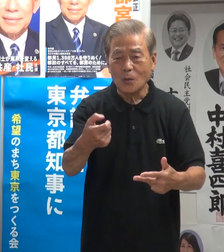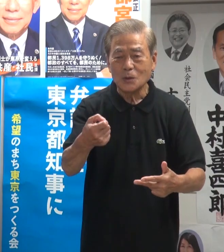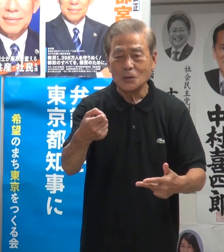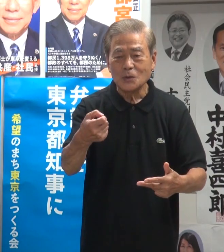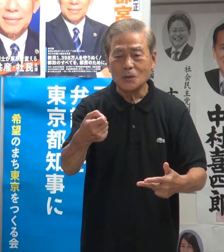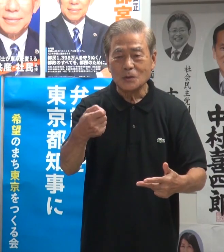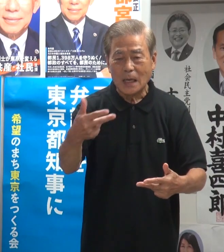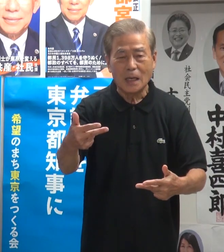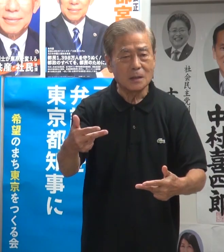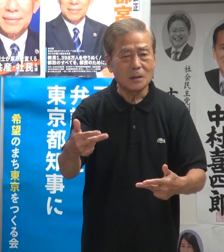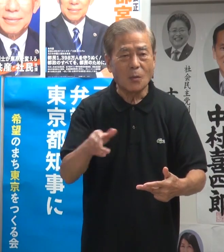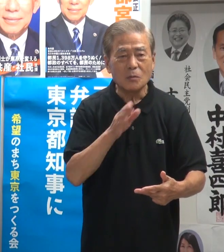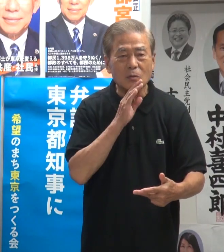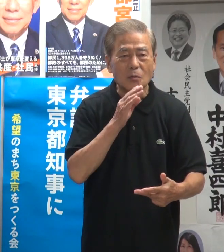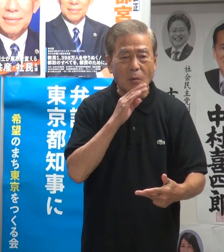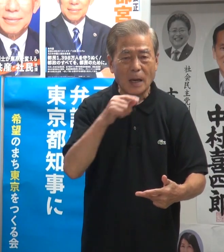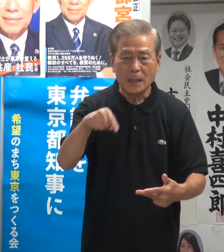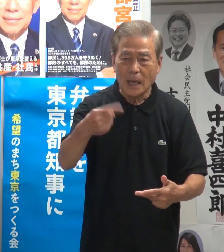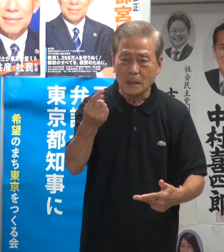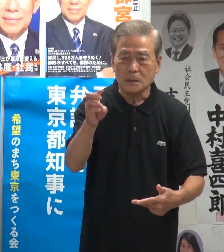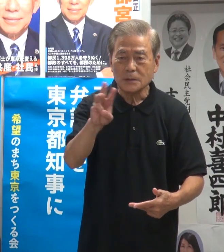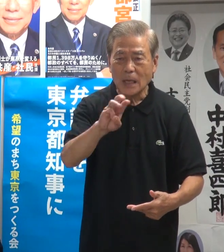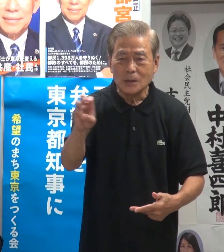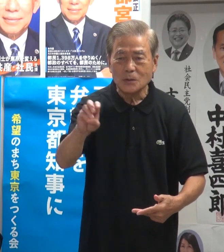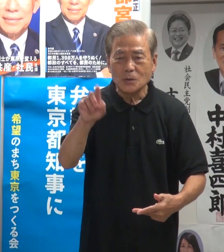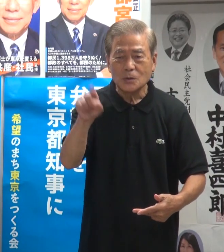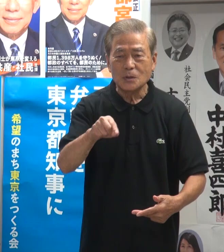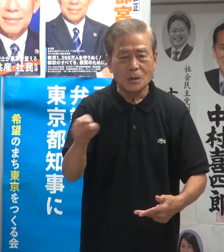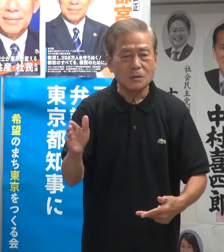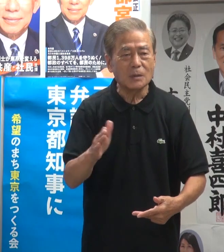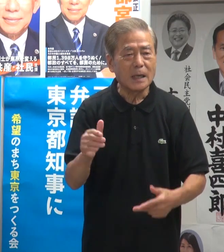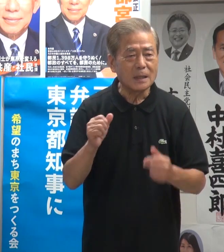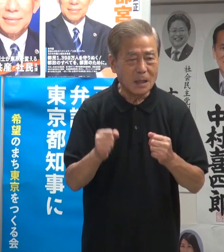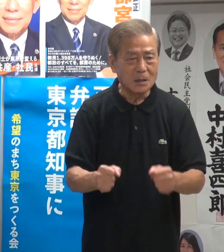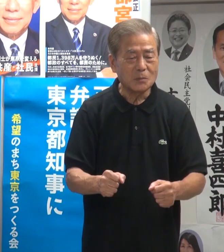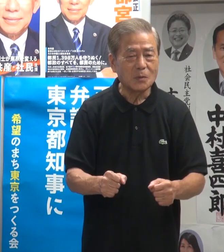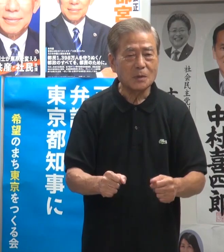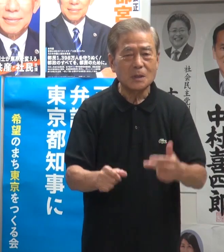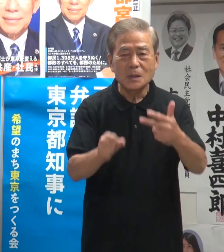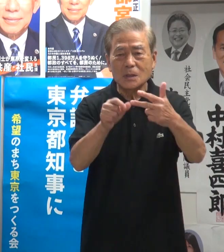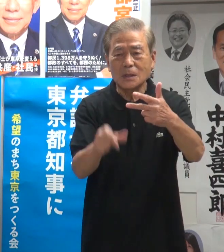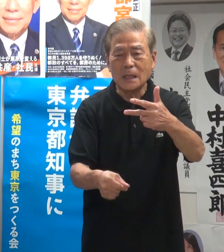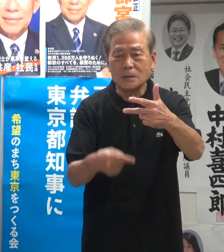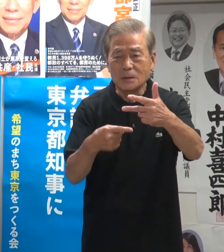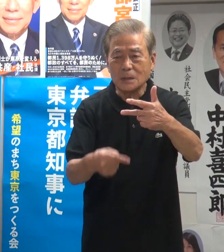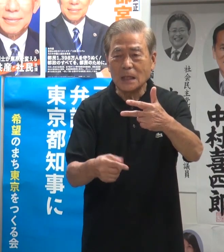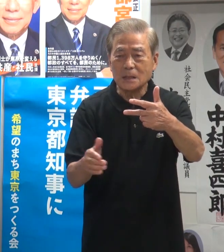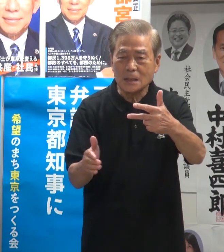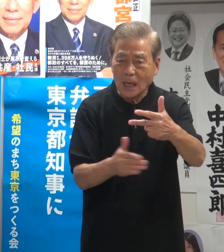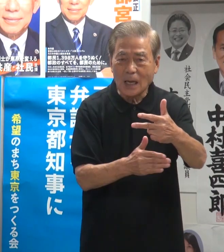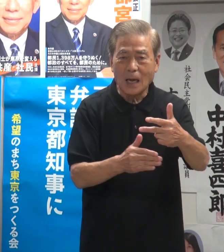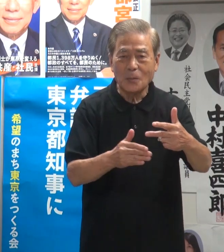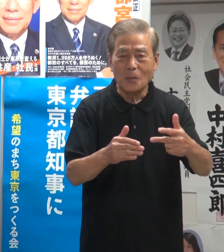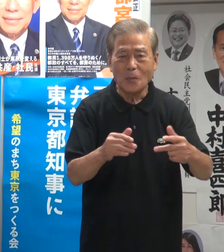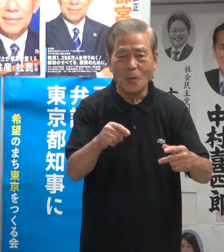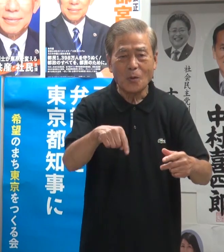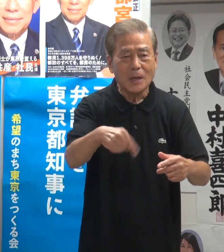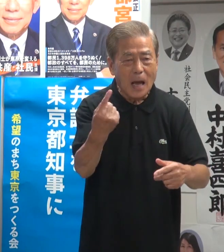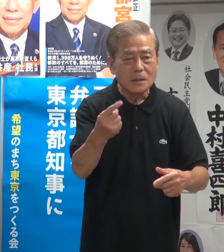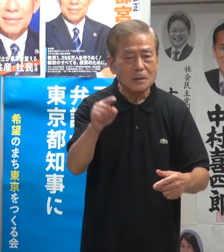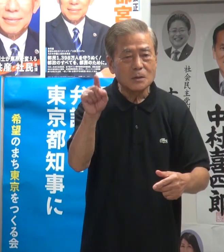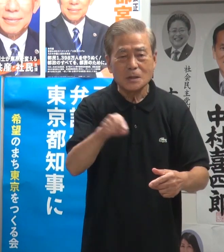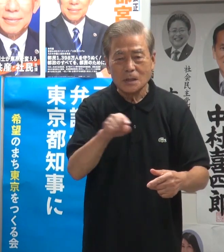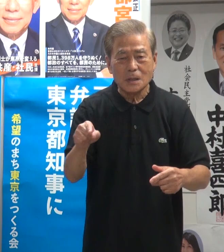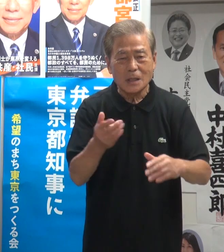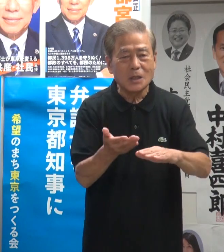何人だったということでね、そうすると7月1日から100人台が続いてたってことで、まあ、私た